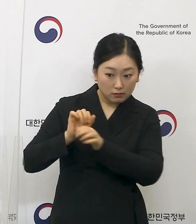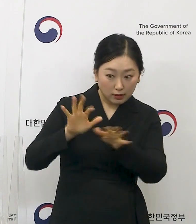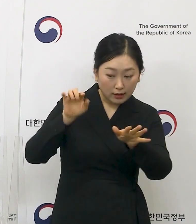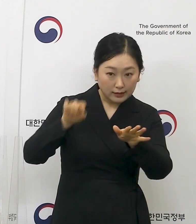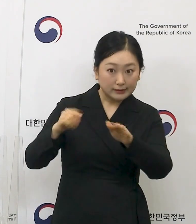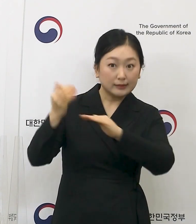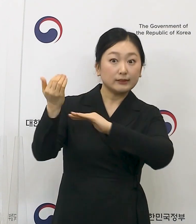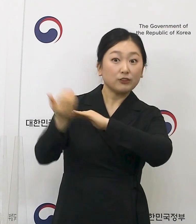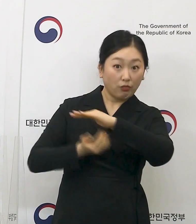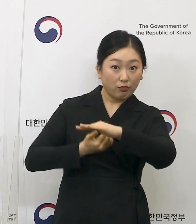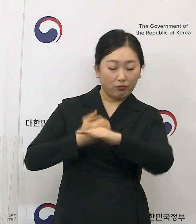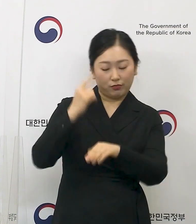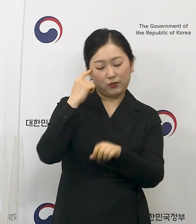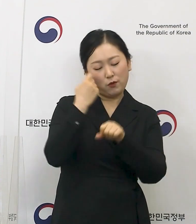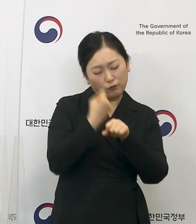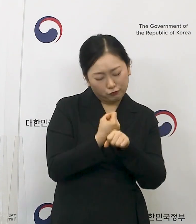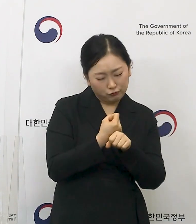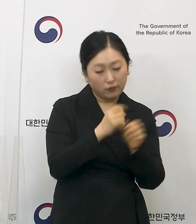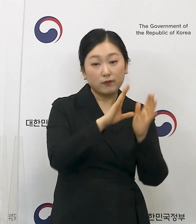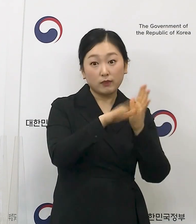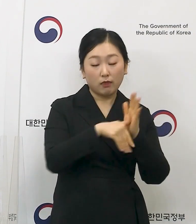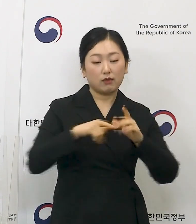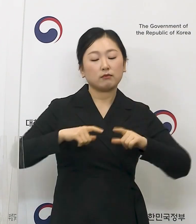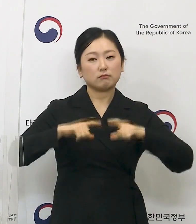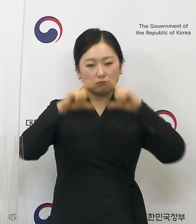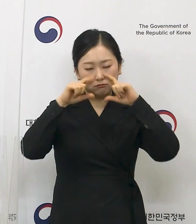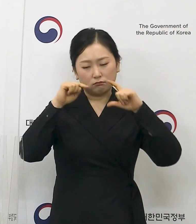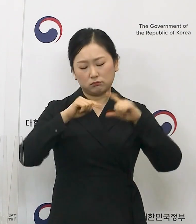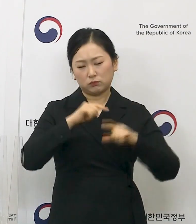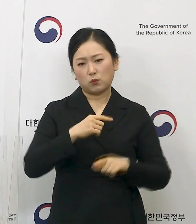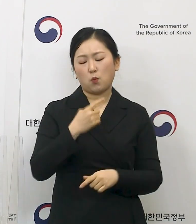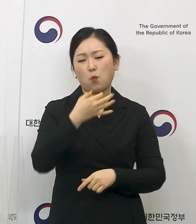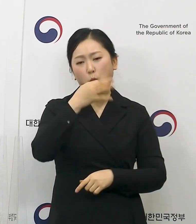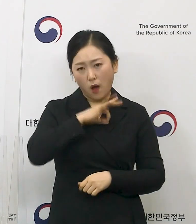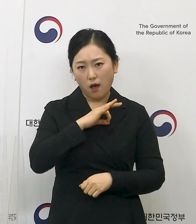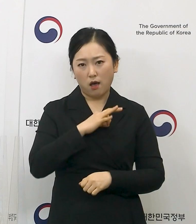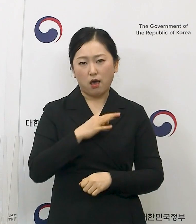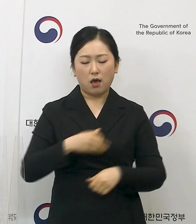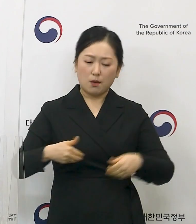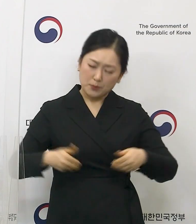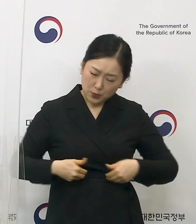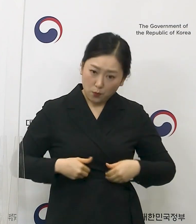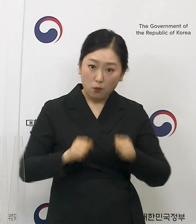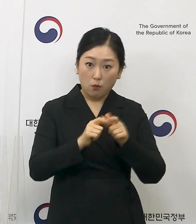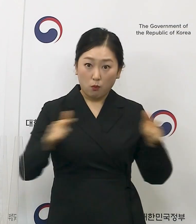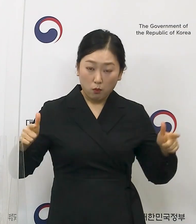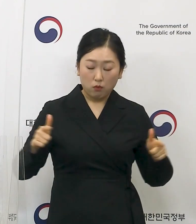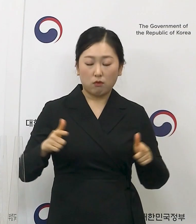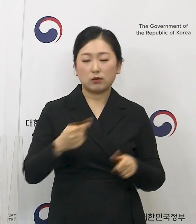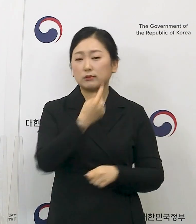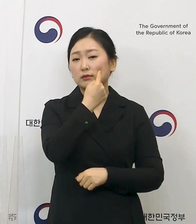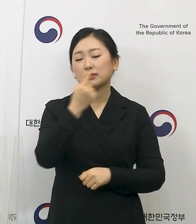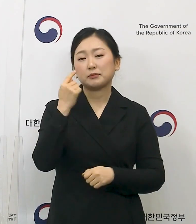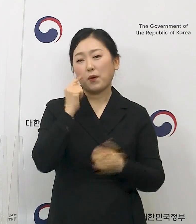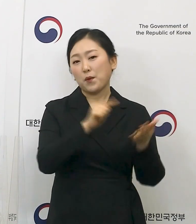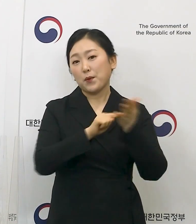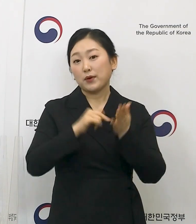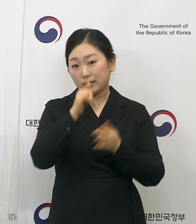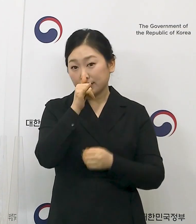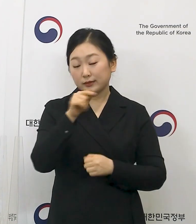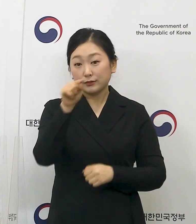많은 연구에서 마스크 착용의 효과와 필요성을 과학적으로 증명하고 있습니다. 이